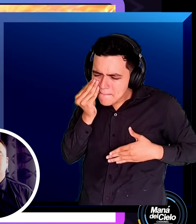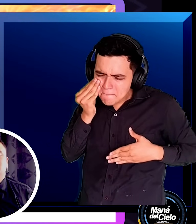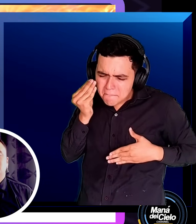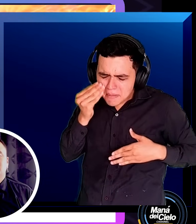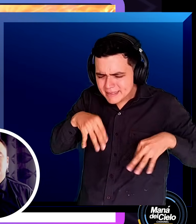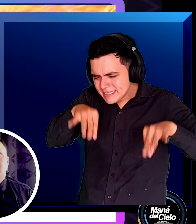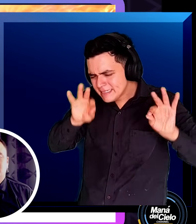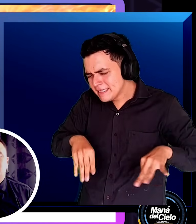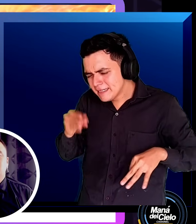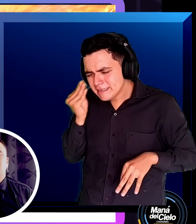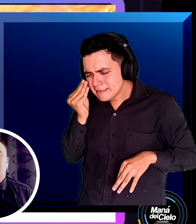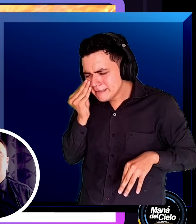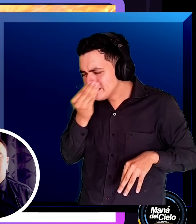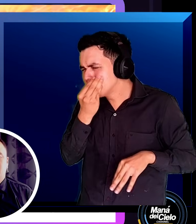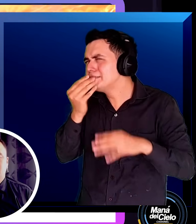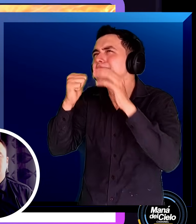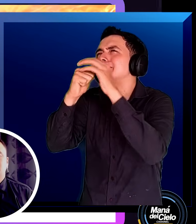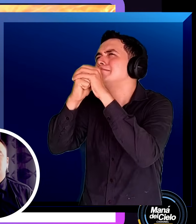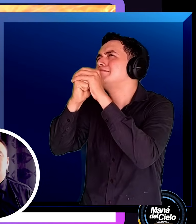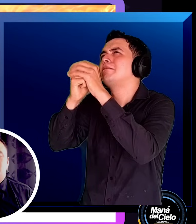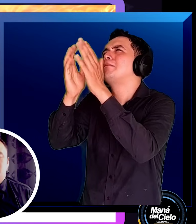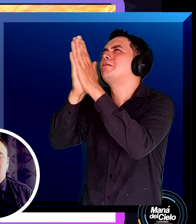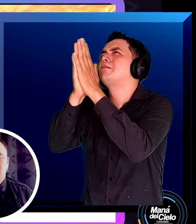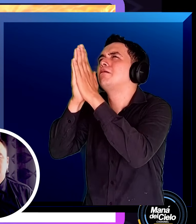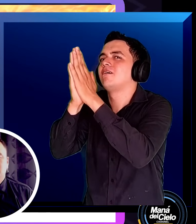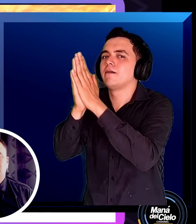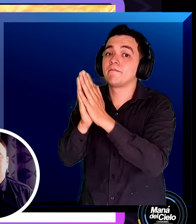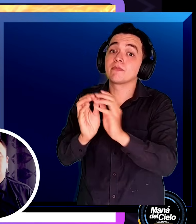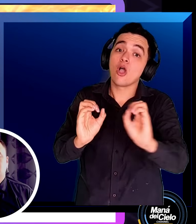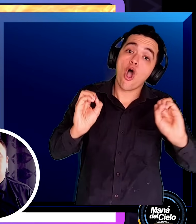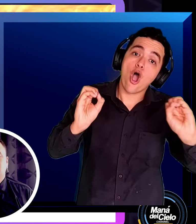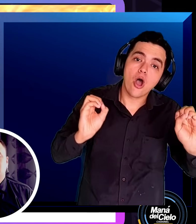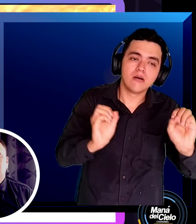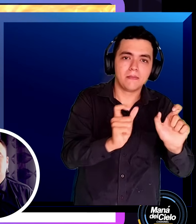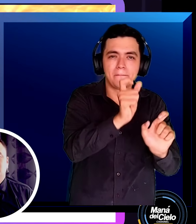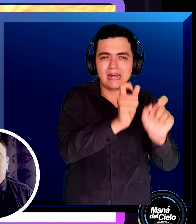estrategias de oración, de ayuno.